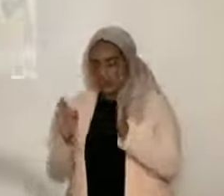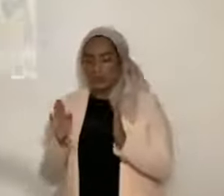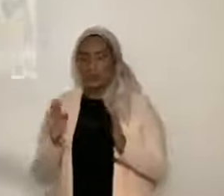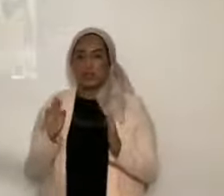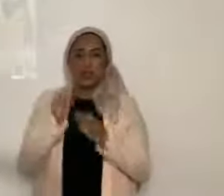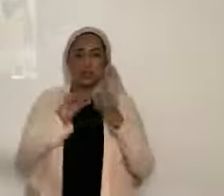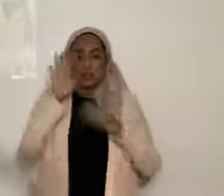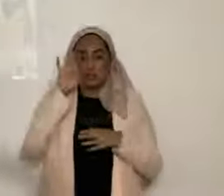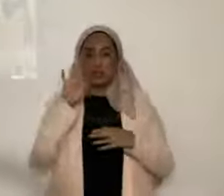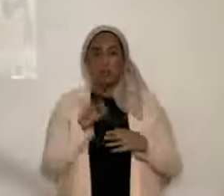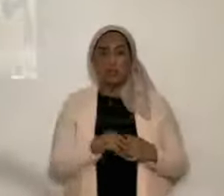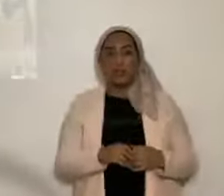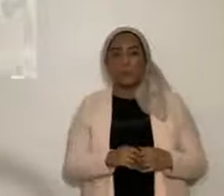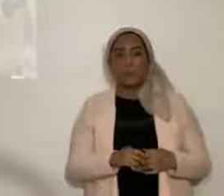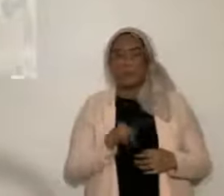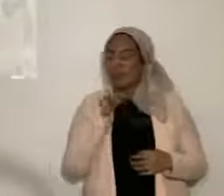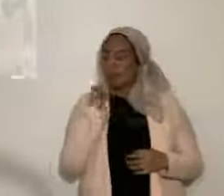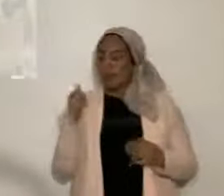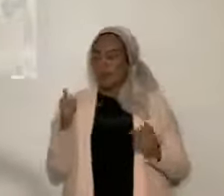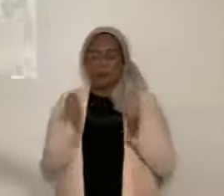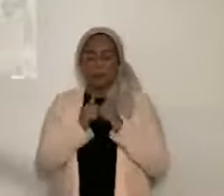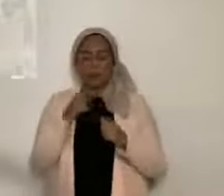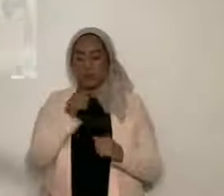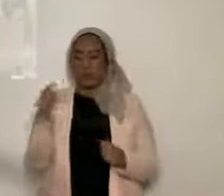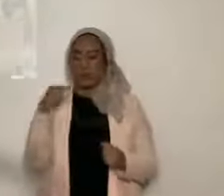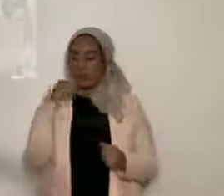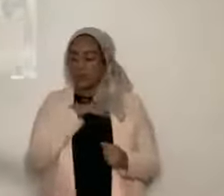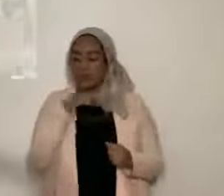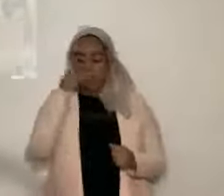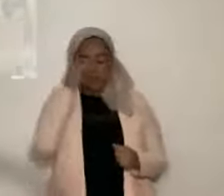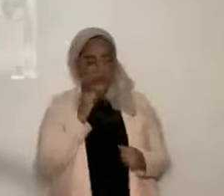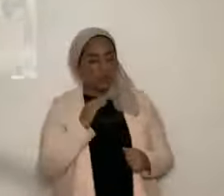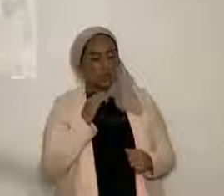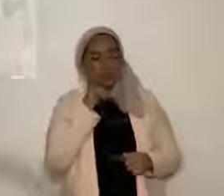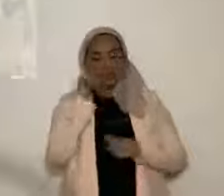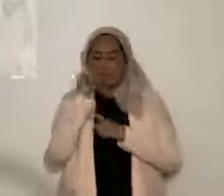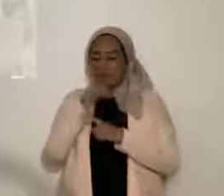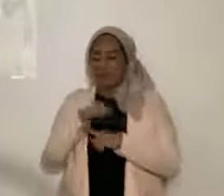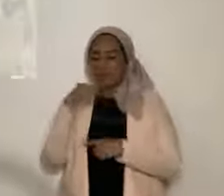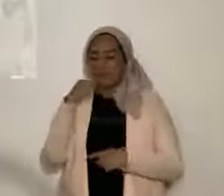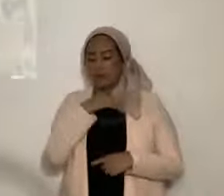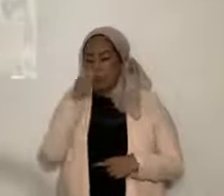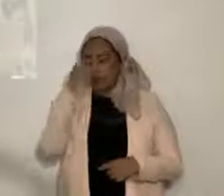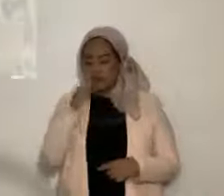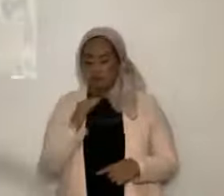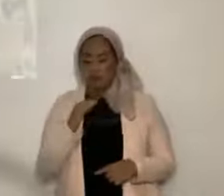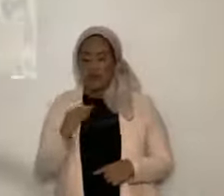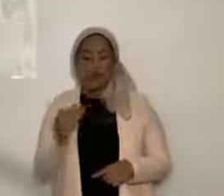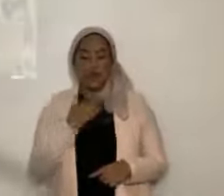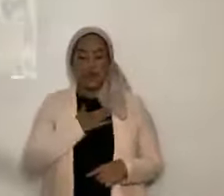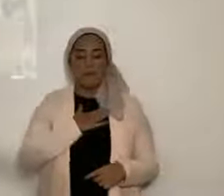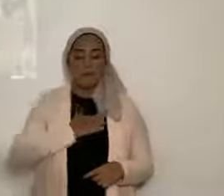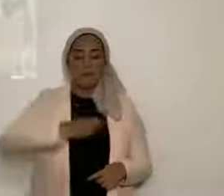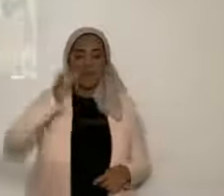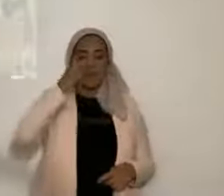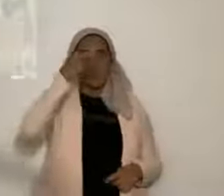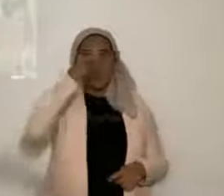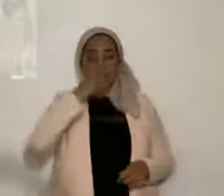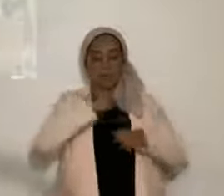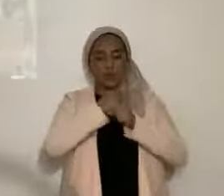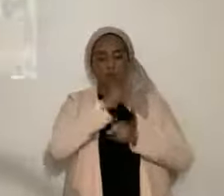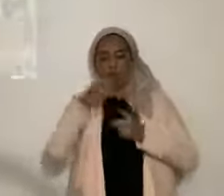Verso 9 del Salmo 81. No habrá en ti Dios ajeno, ni te inclinarás a Dios extraño. Yo soy Yahweh tu Elohim, que te hice